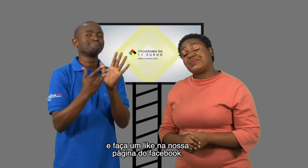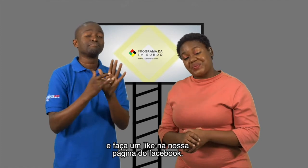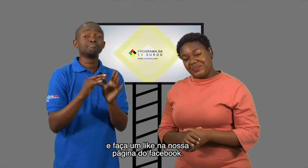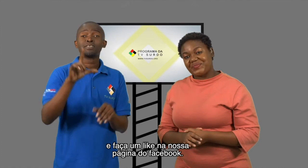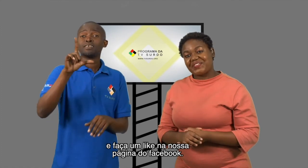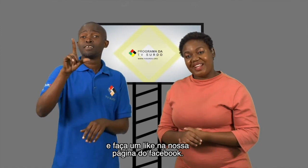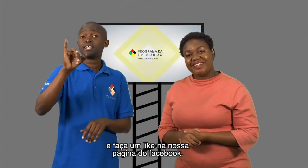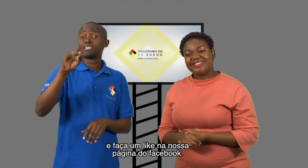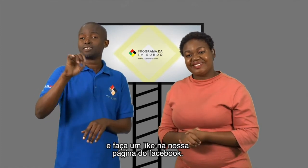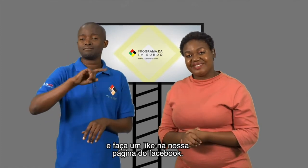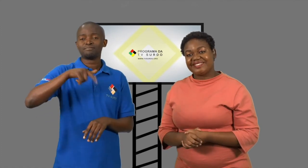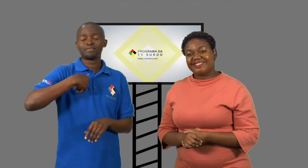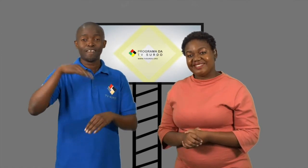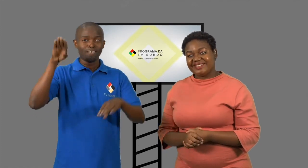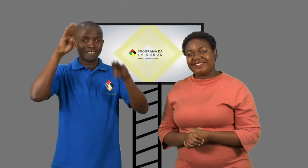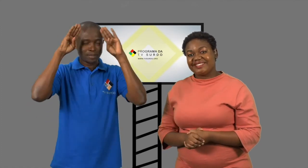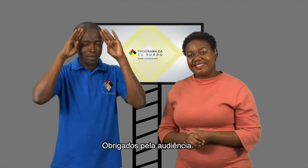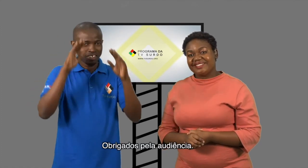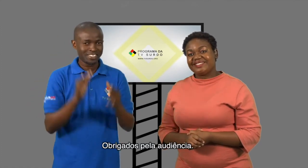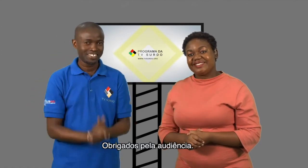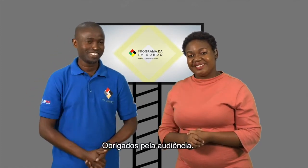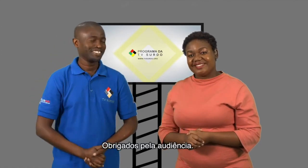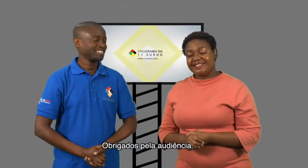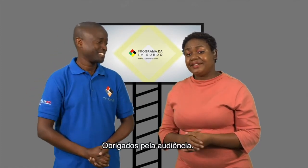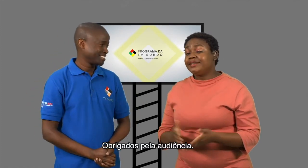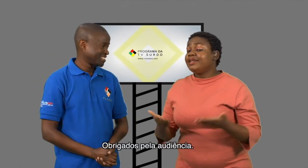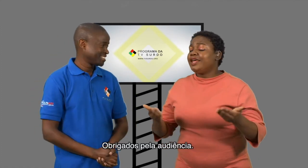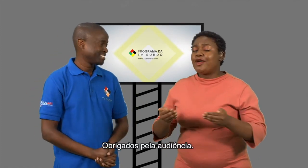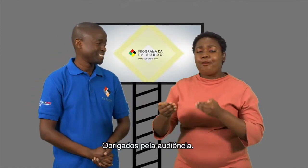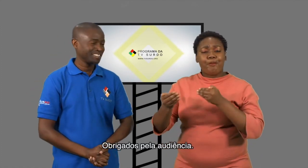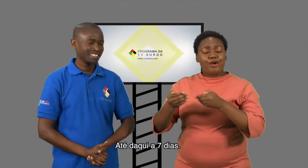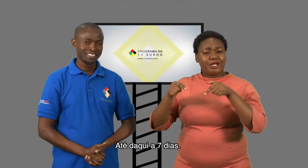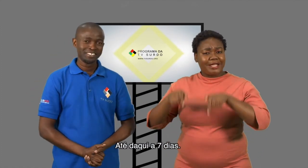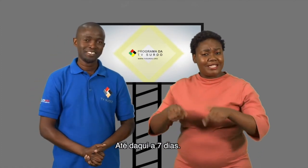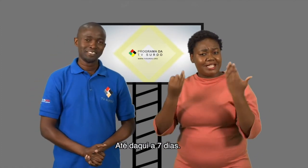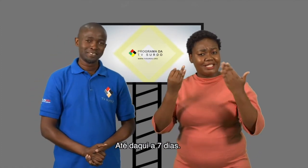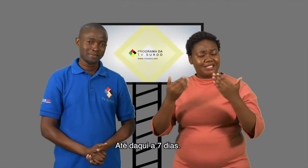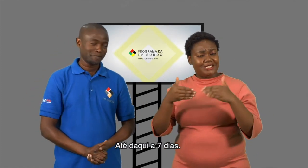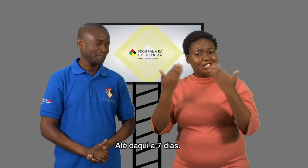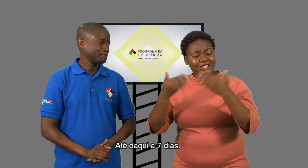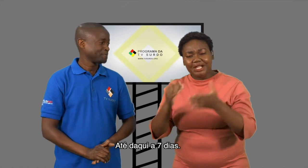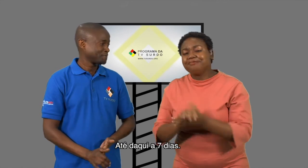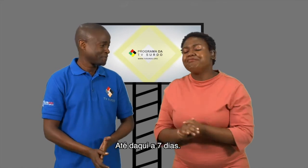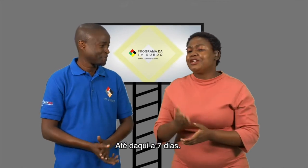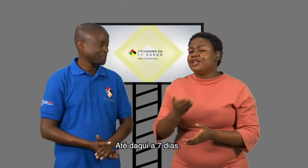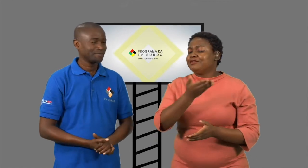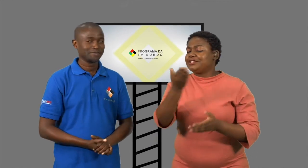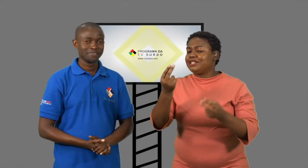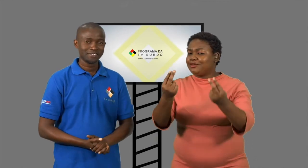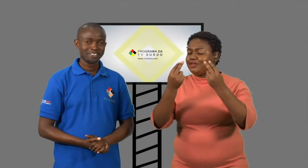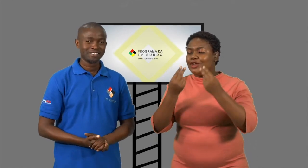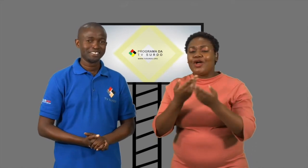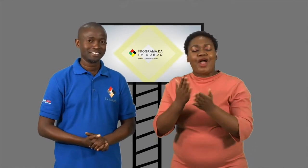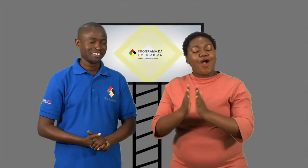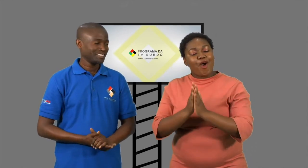nossa página do Facebook. Obrigados pela audiência. Até daqui a 7 dias.